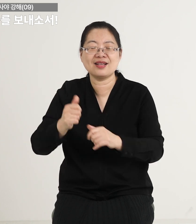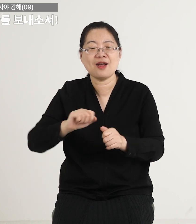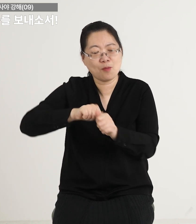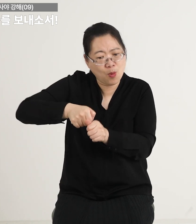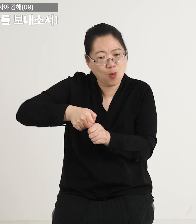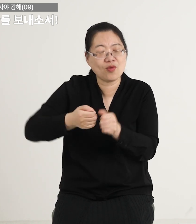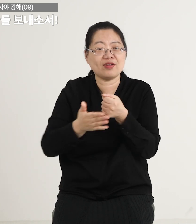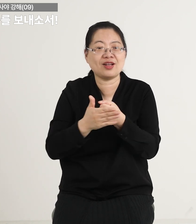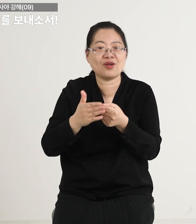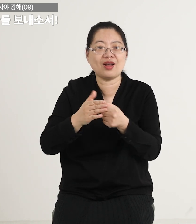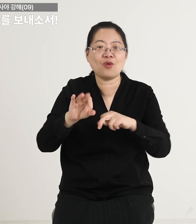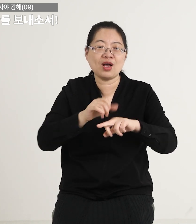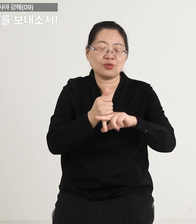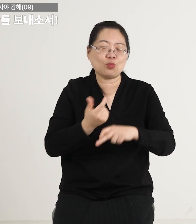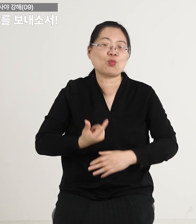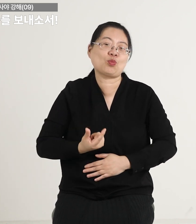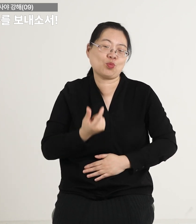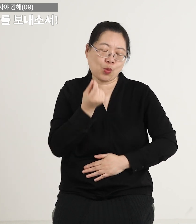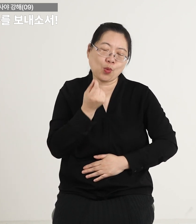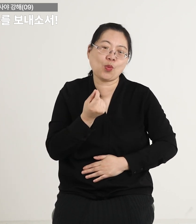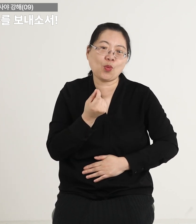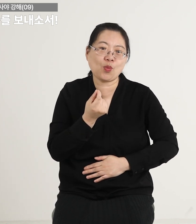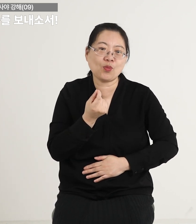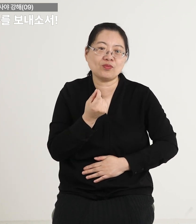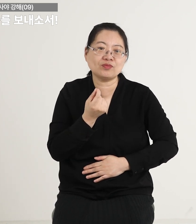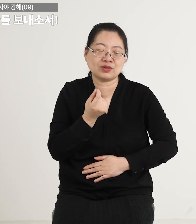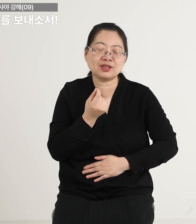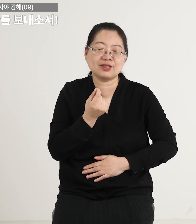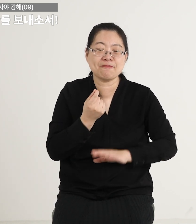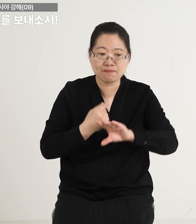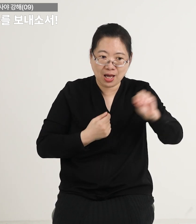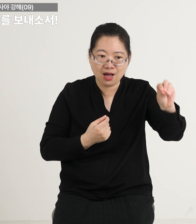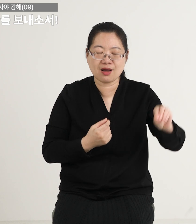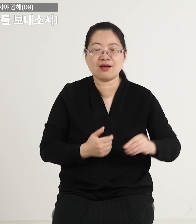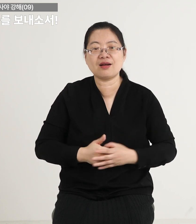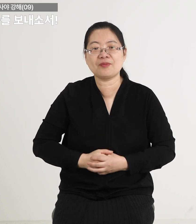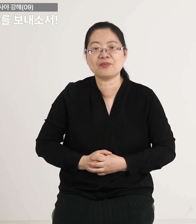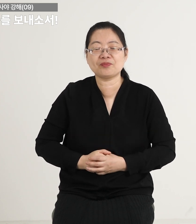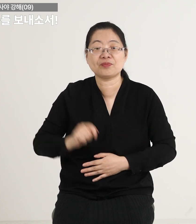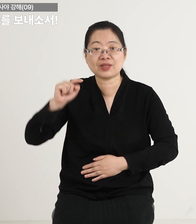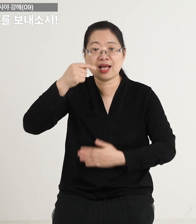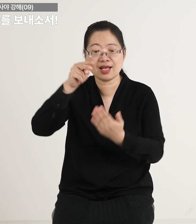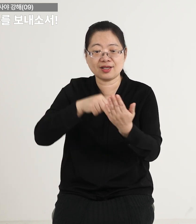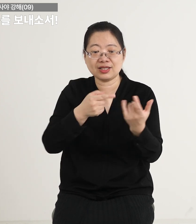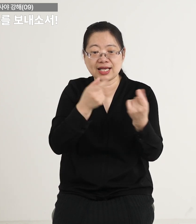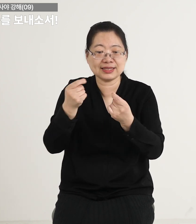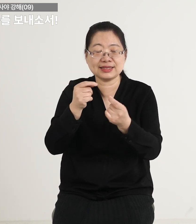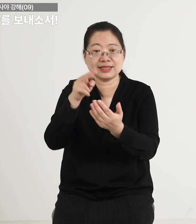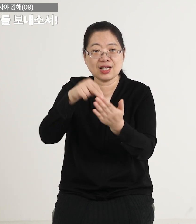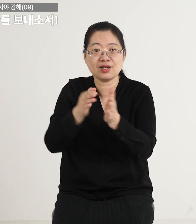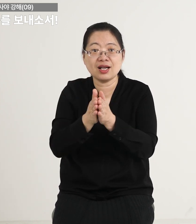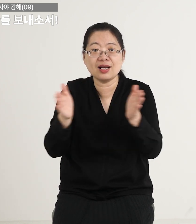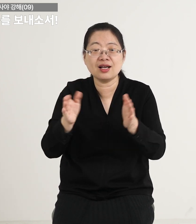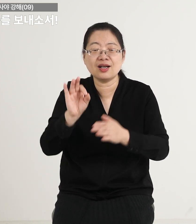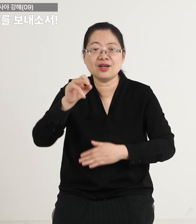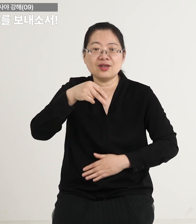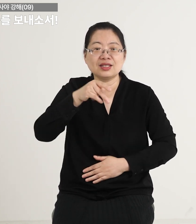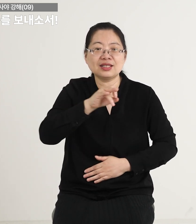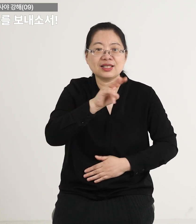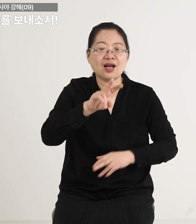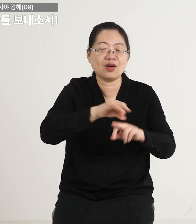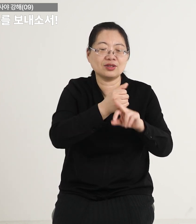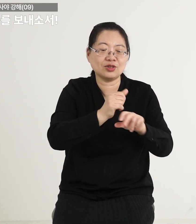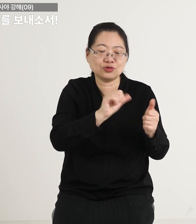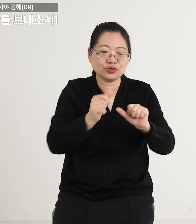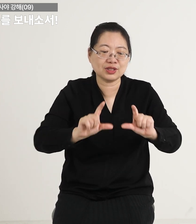치심으로 왕도 속히 나가니라. 다음 절 다 같이 읽습니다. 시작. 우시아 왕이